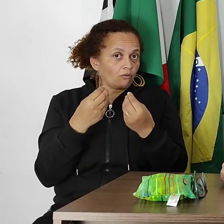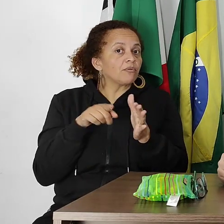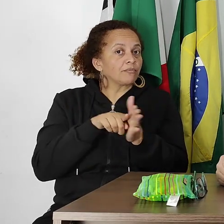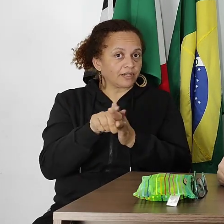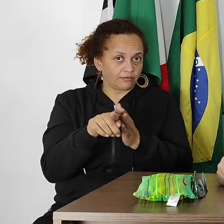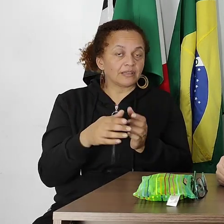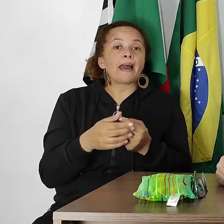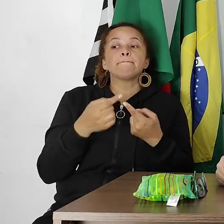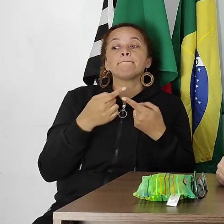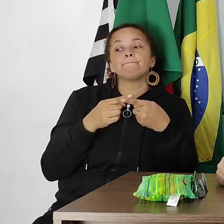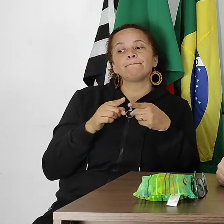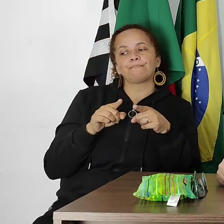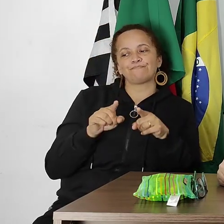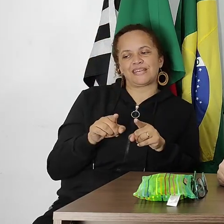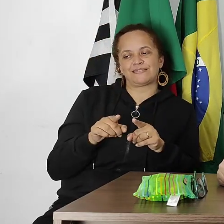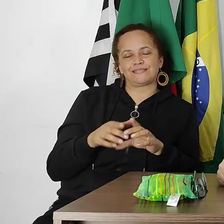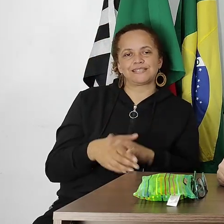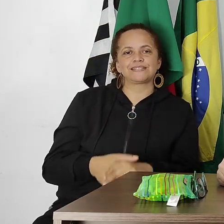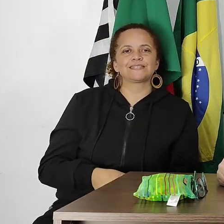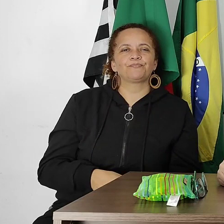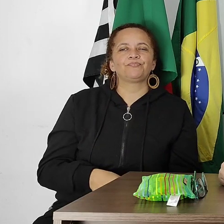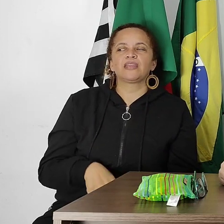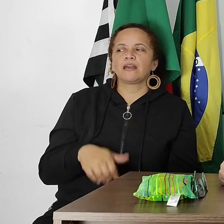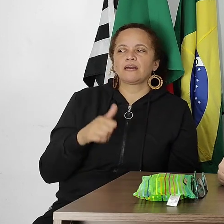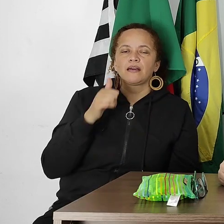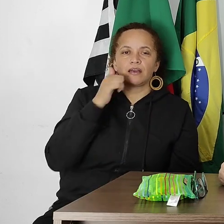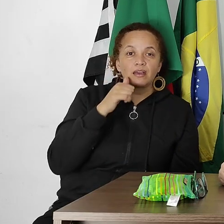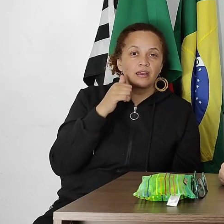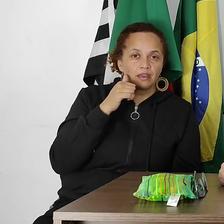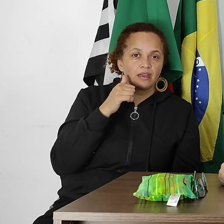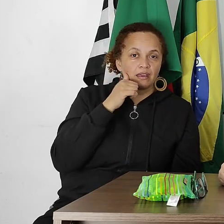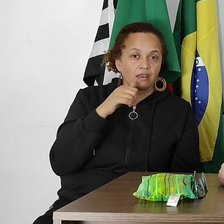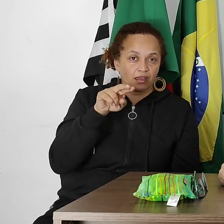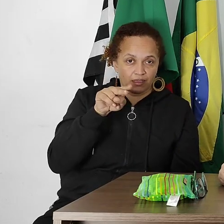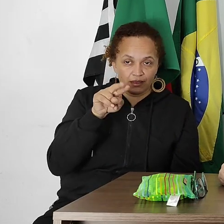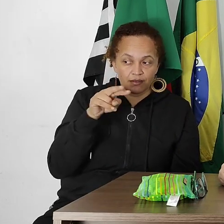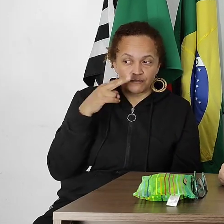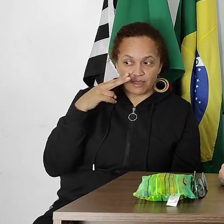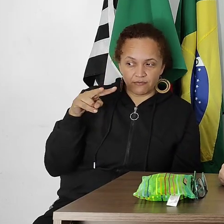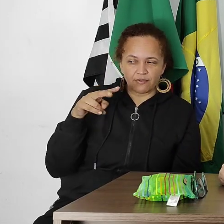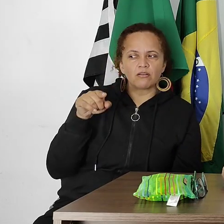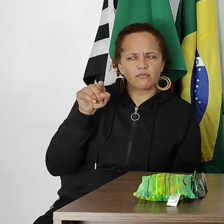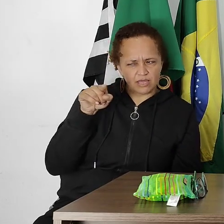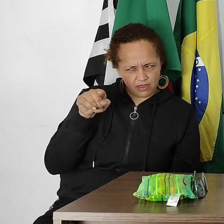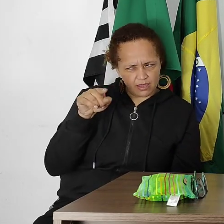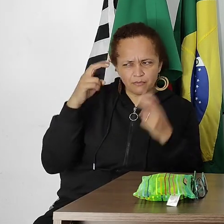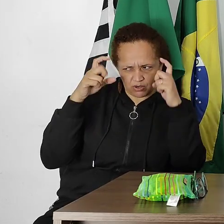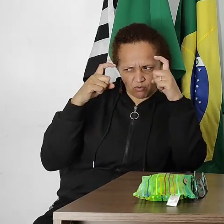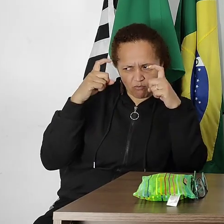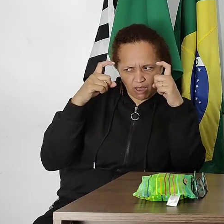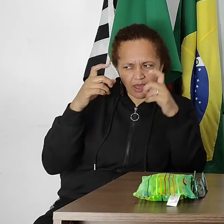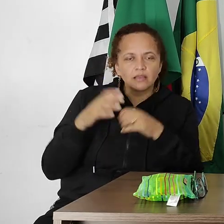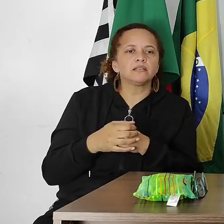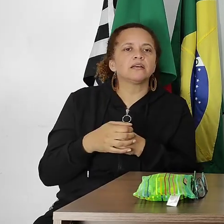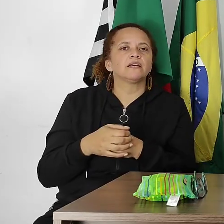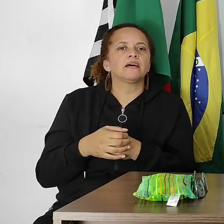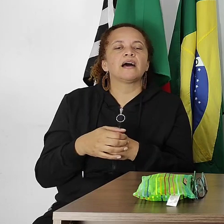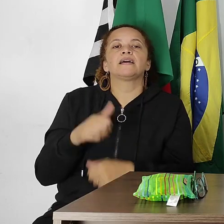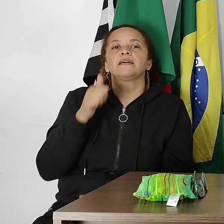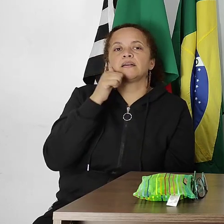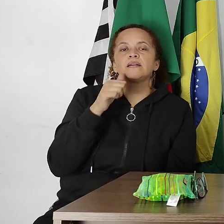que ela viu eu preocupada, ela veio falar comigo. Aí ela falou, Cida, queria te falar